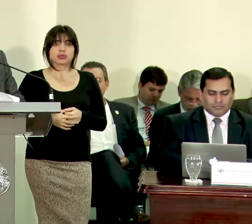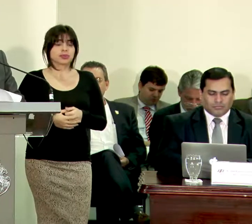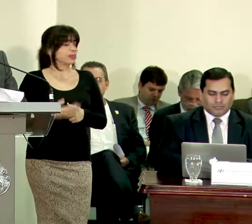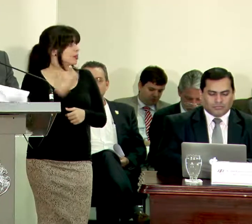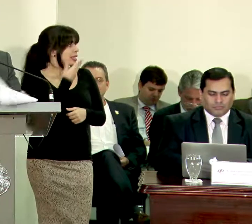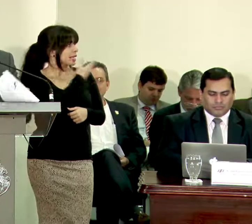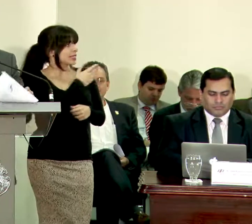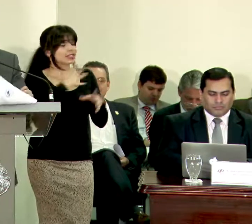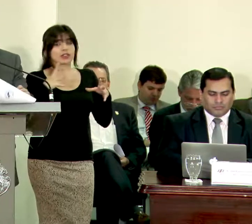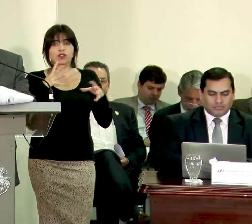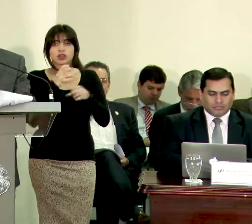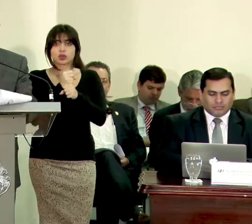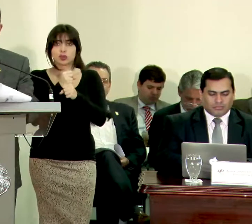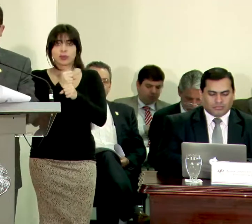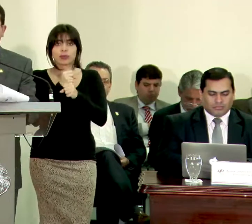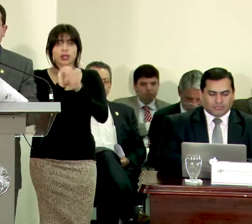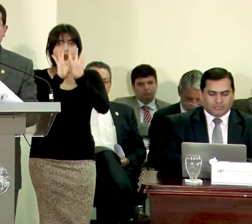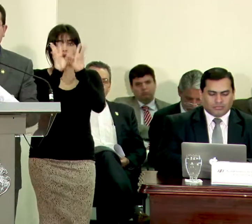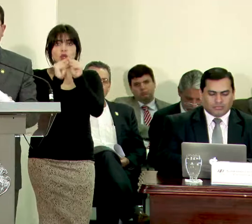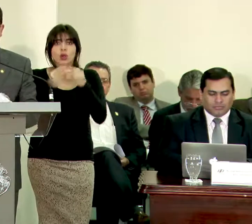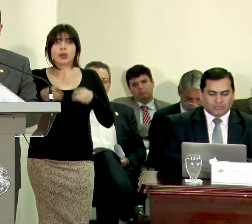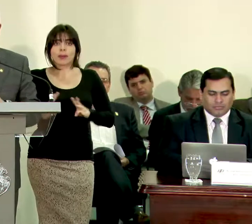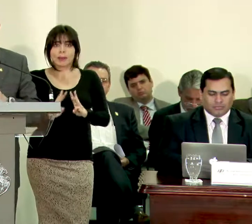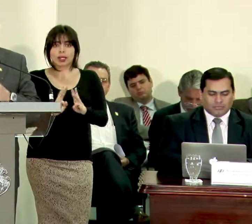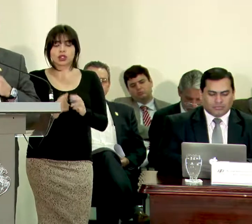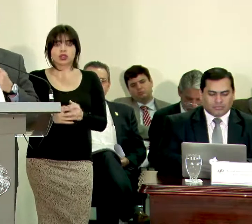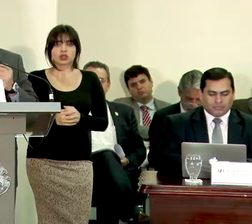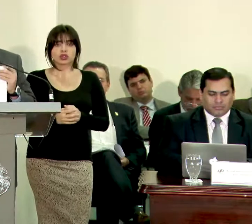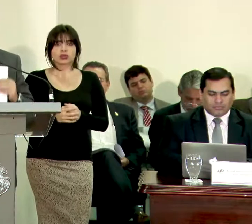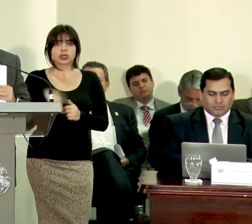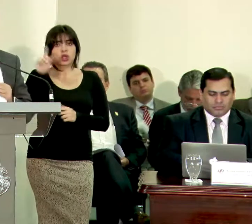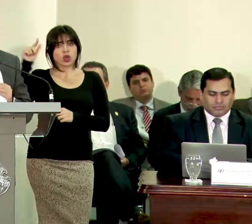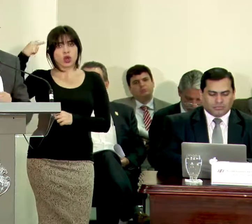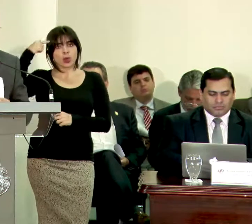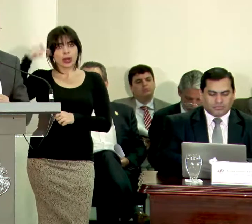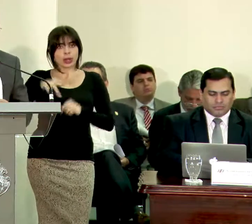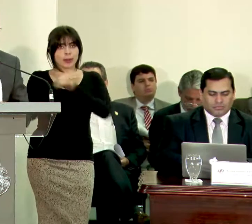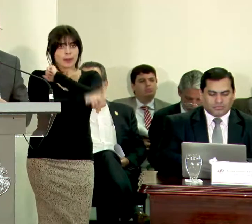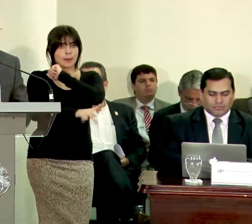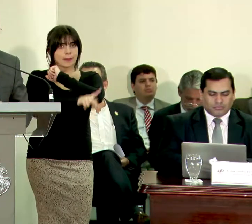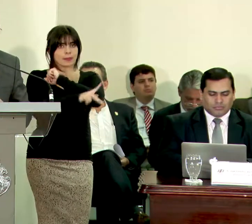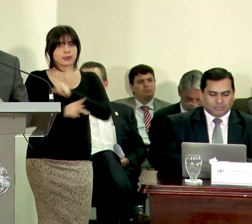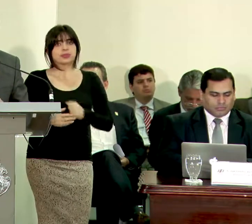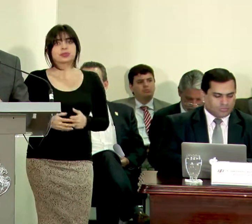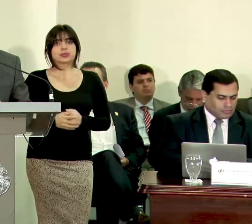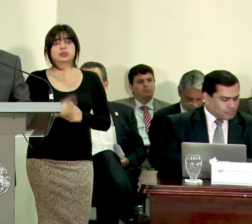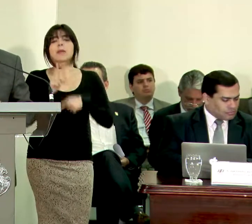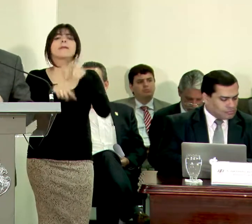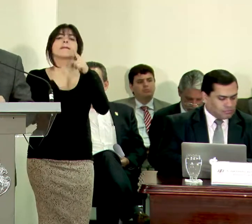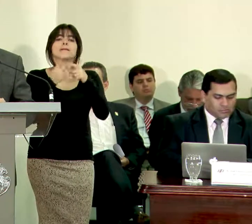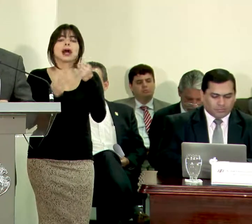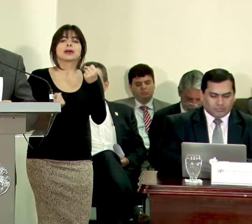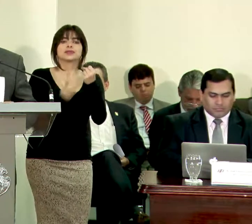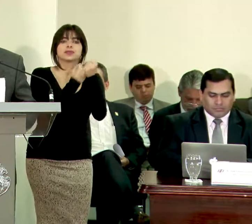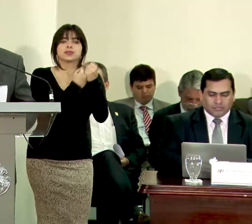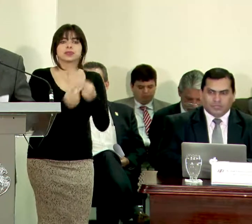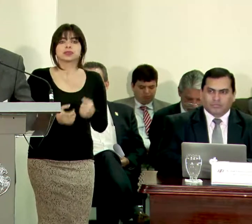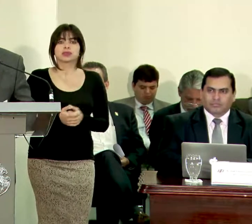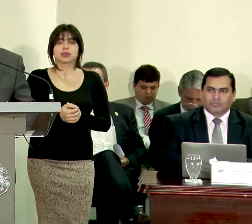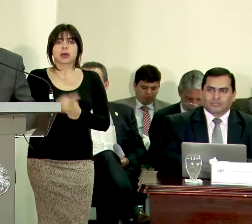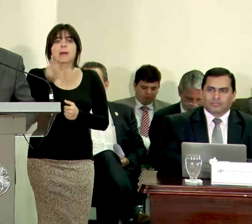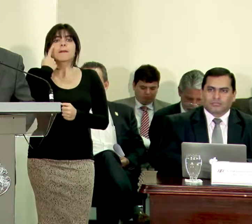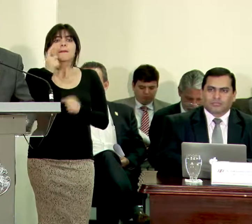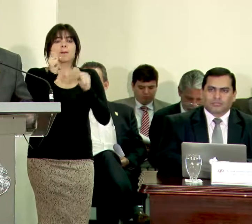Este es, en resumen, el conjunto de medidas que el Gobierno de la República va a impulsar